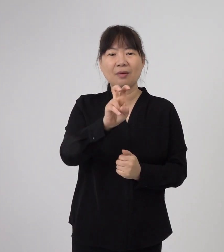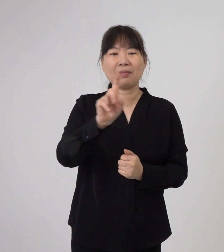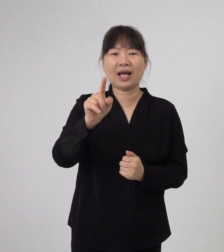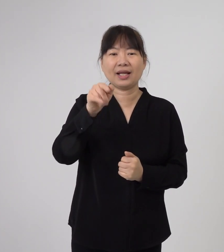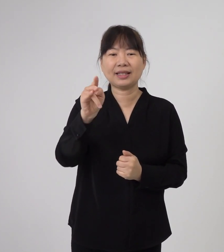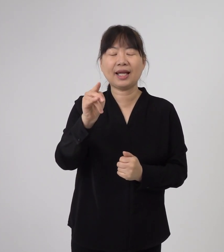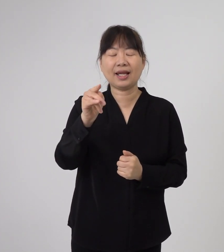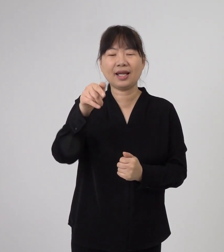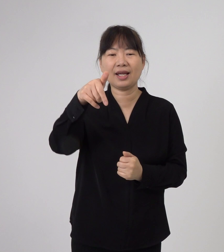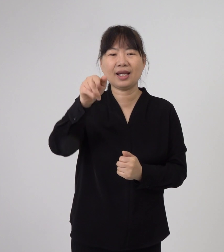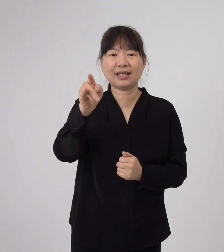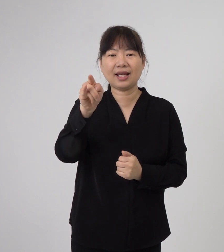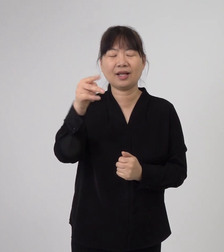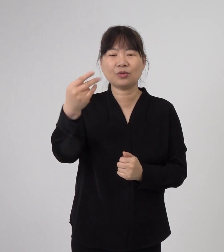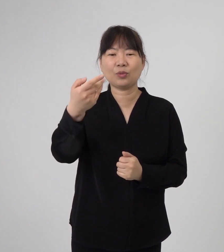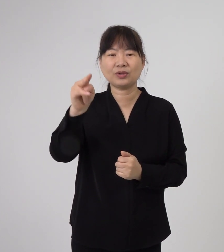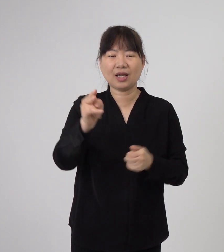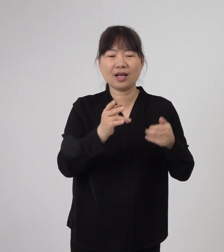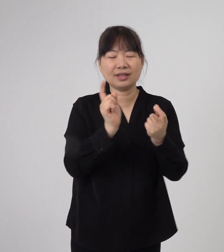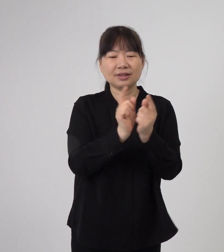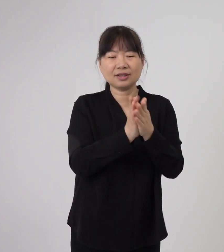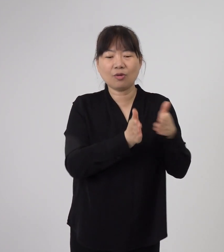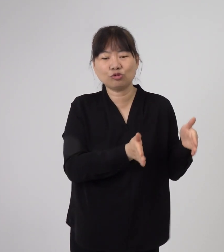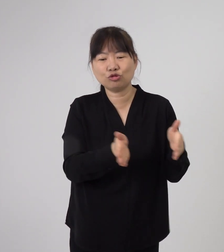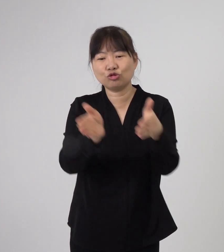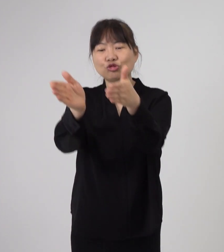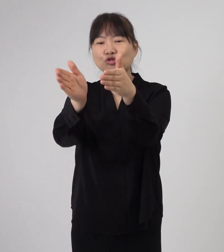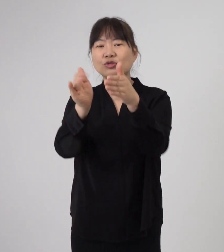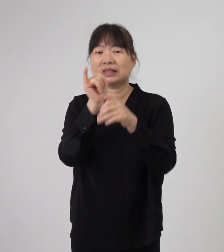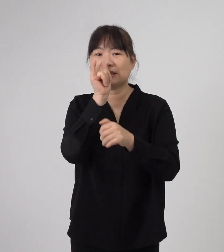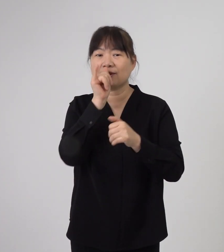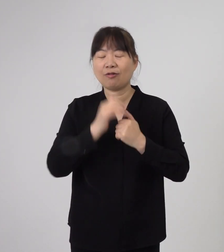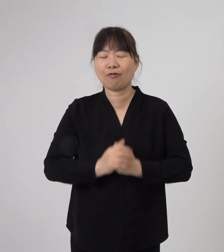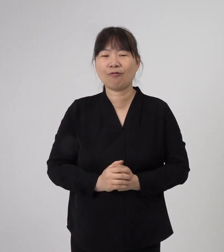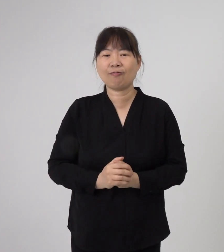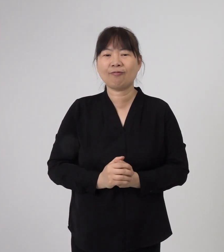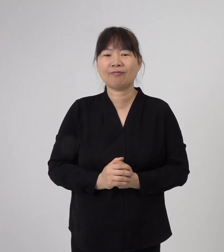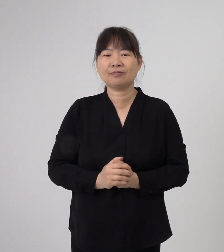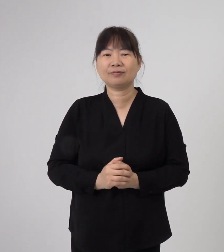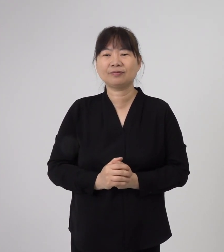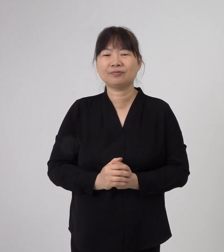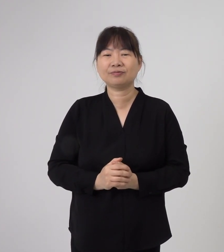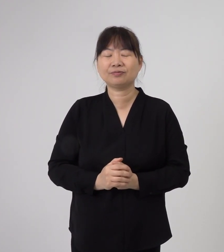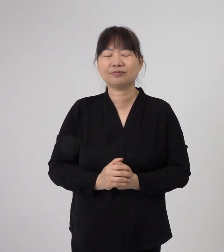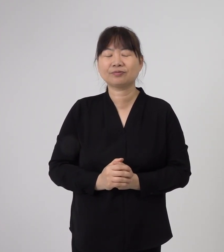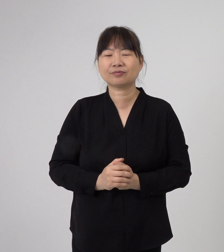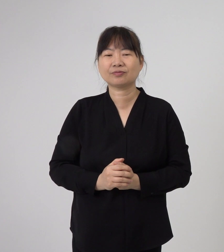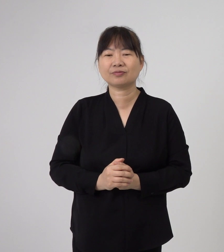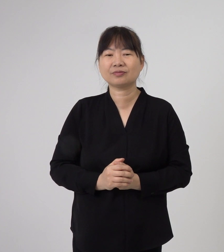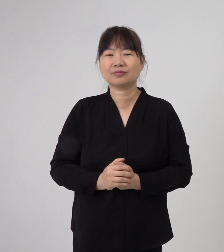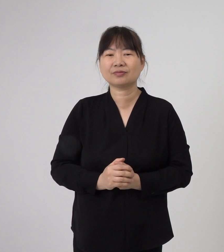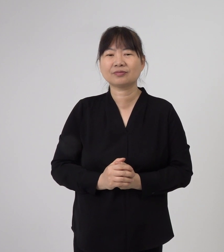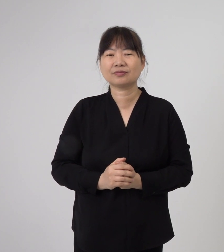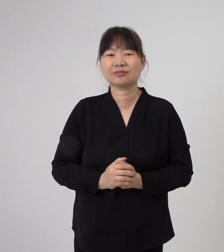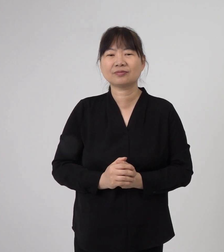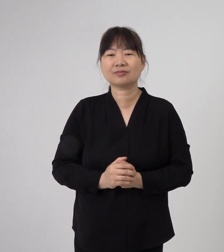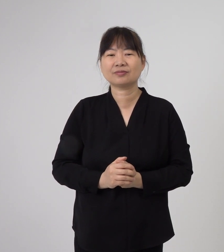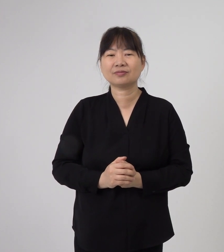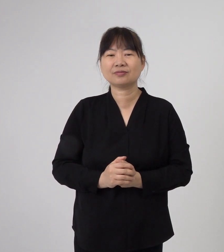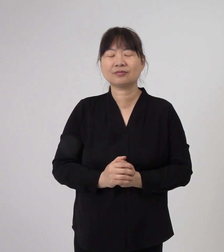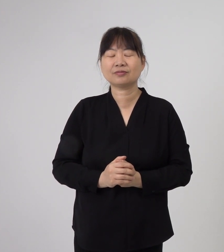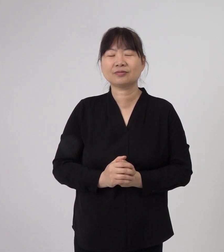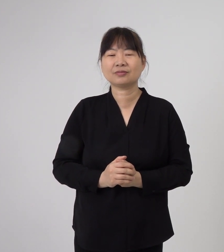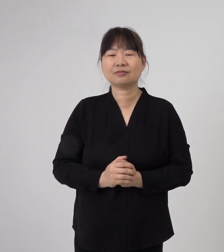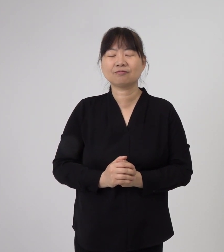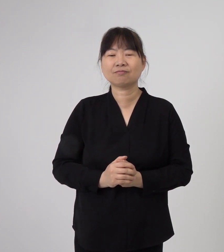해요. 직행. 이 직행을 했다는 말은 무슨 뜻인가 하면 벽 뚫고 담 뚫고 피터팬처럼 일직선으로 갔다